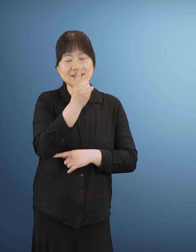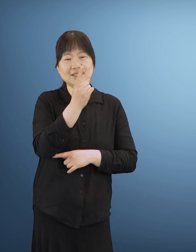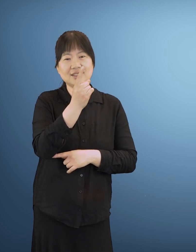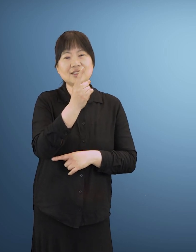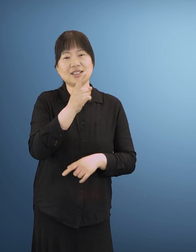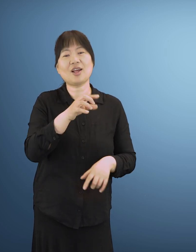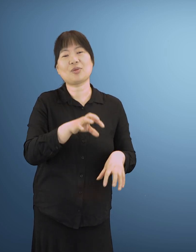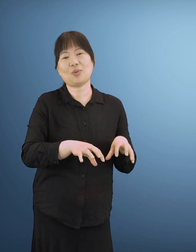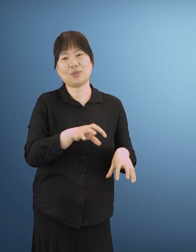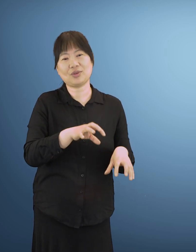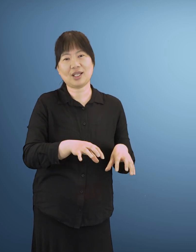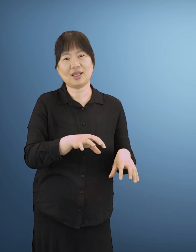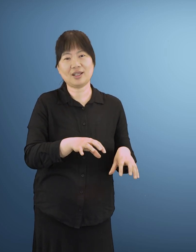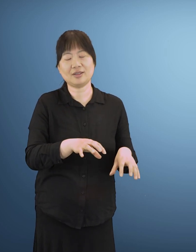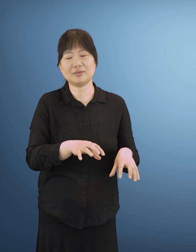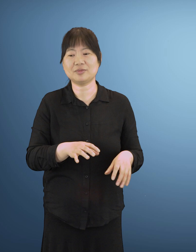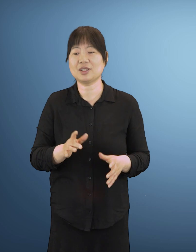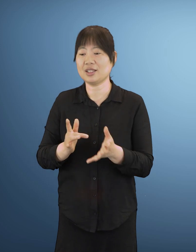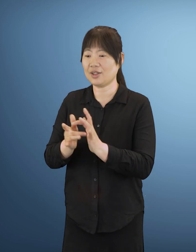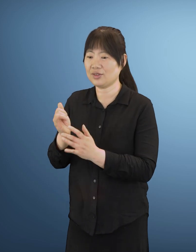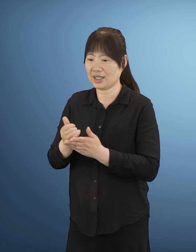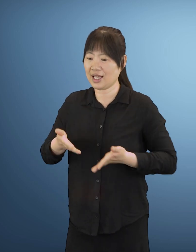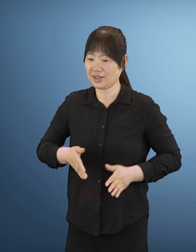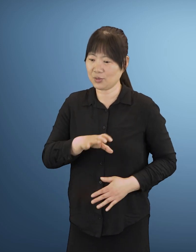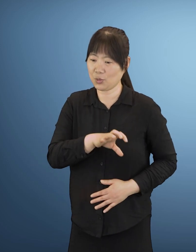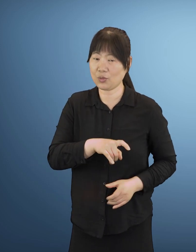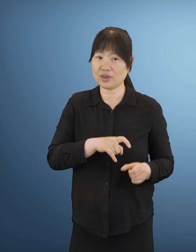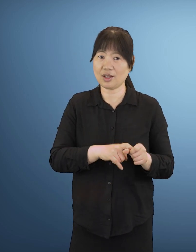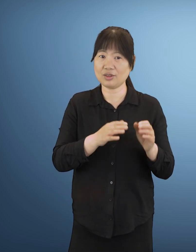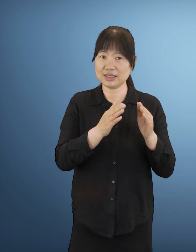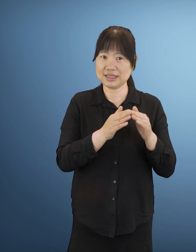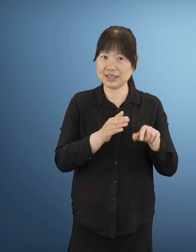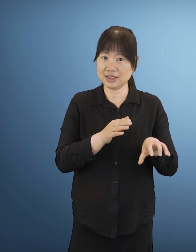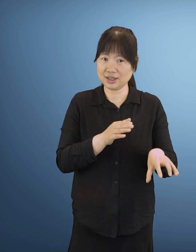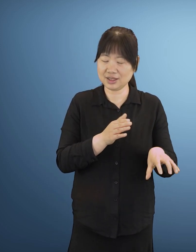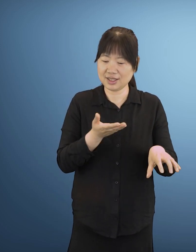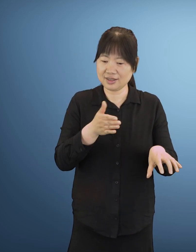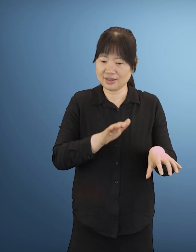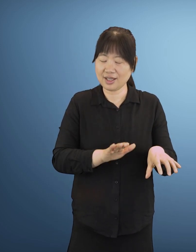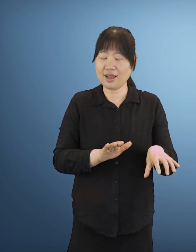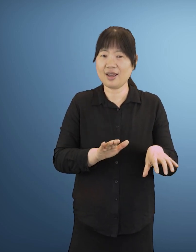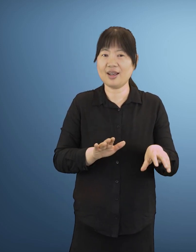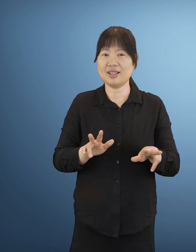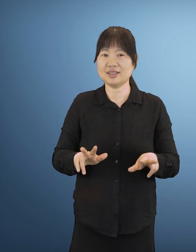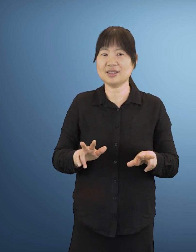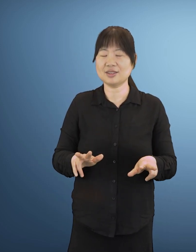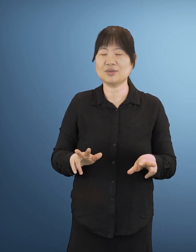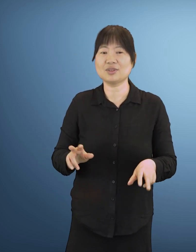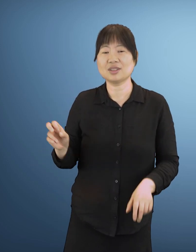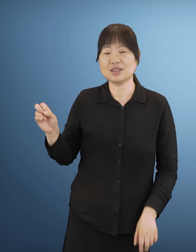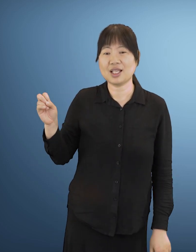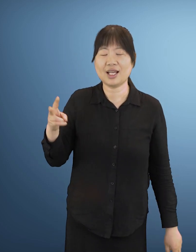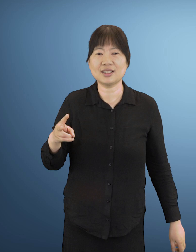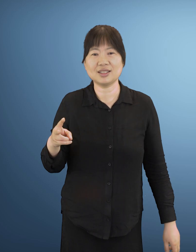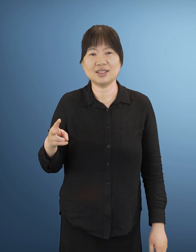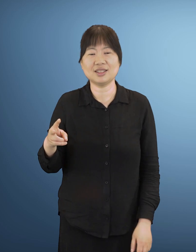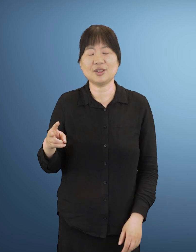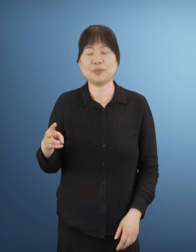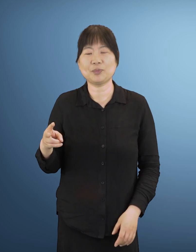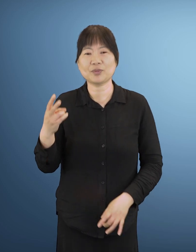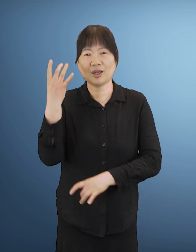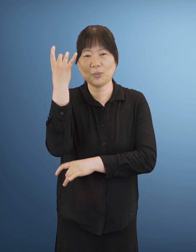예수님이 나신 곳은 베들레헴인데 오늘 여기 고향을 방문하십니다. 그러면